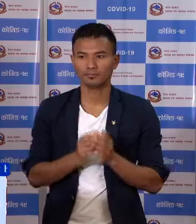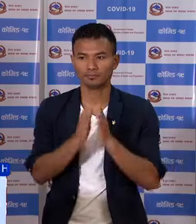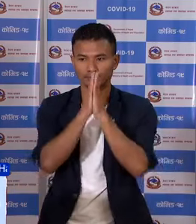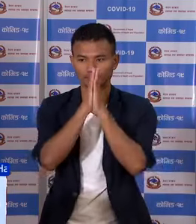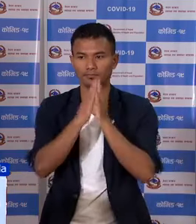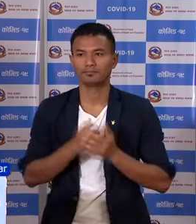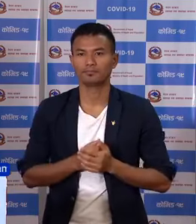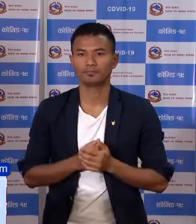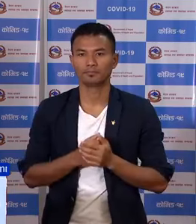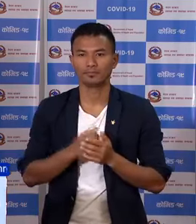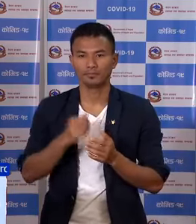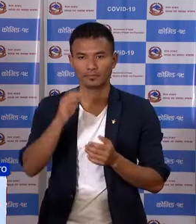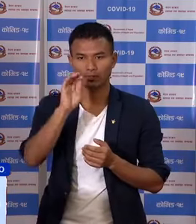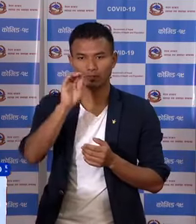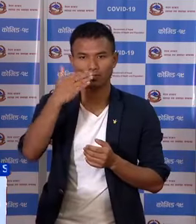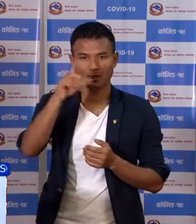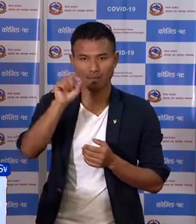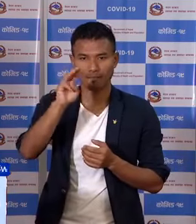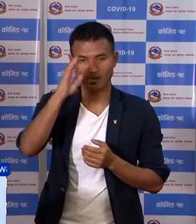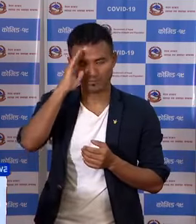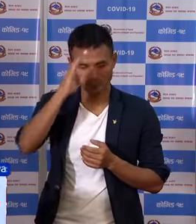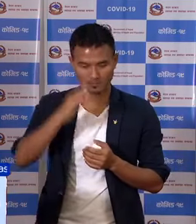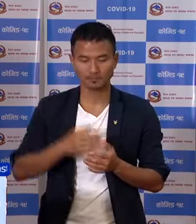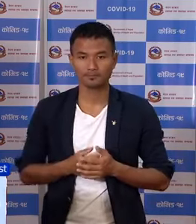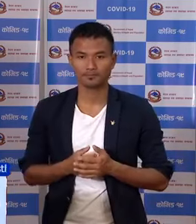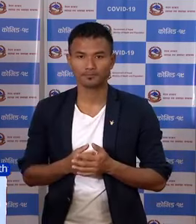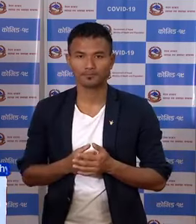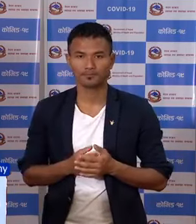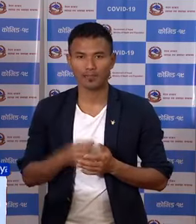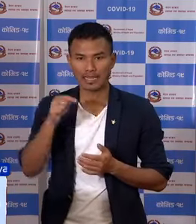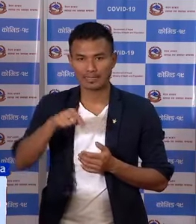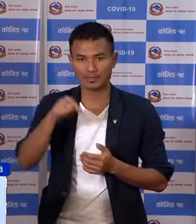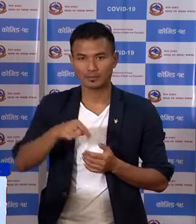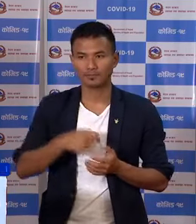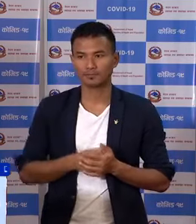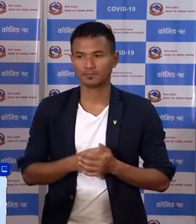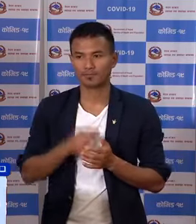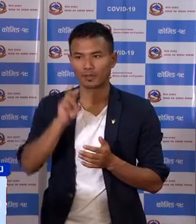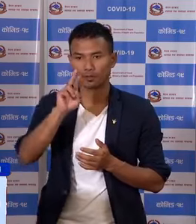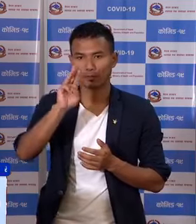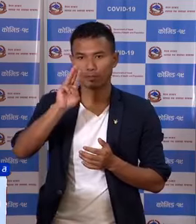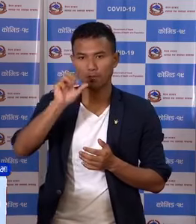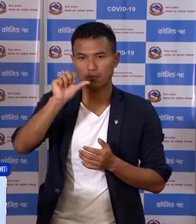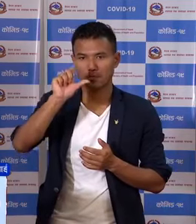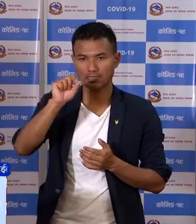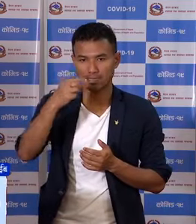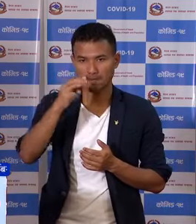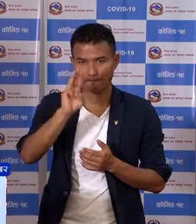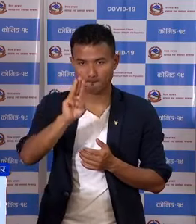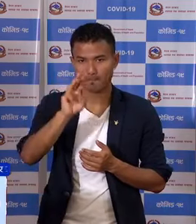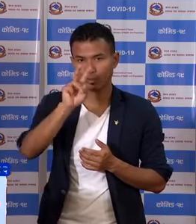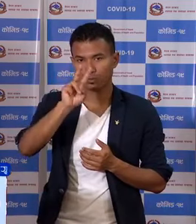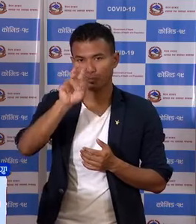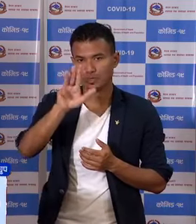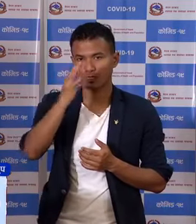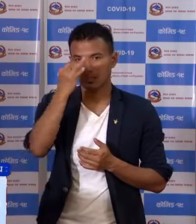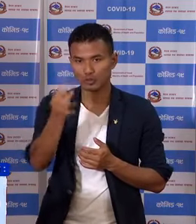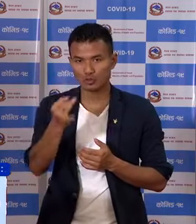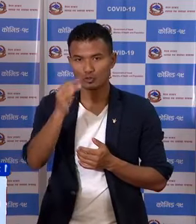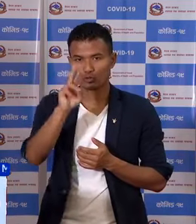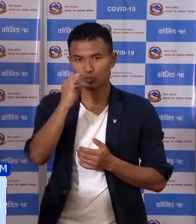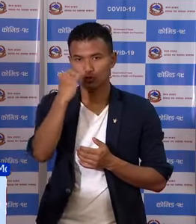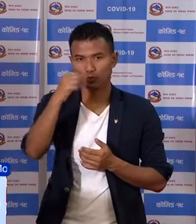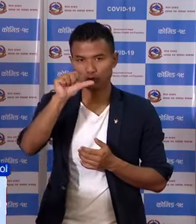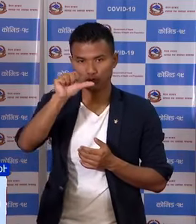नमस्कार असलाम अलेकूम रामतुला बरकातु आज रमजान को 29 रोजा